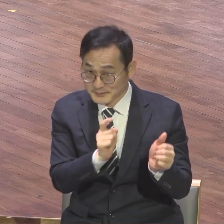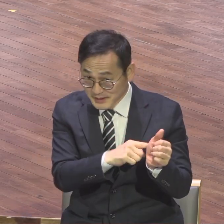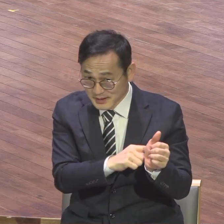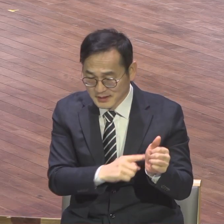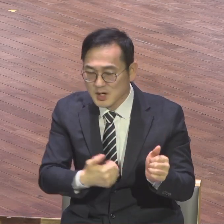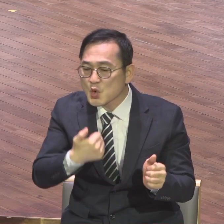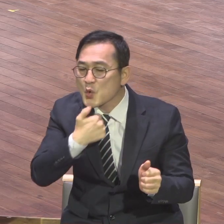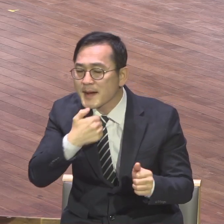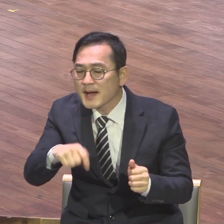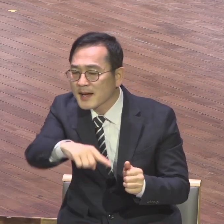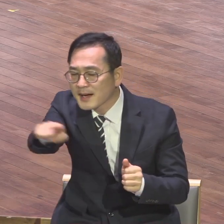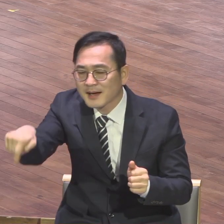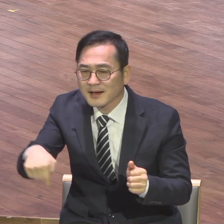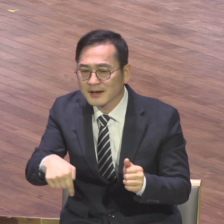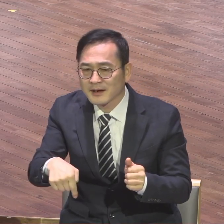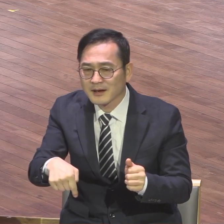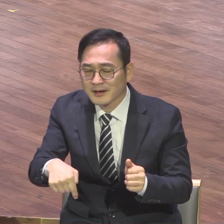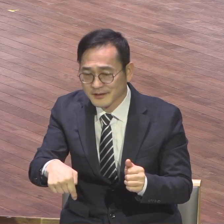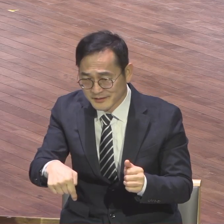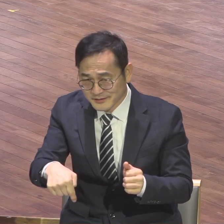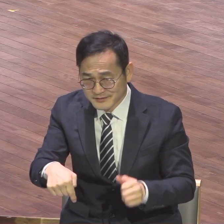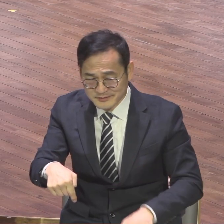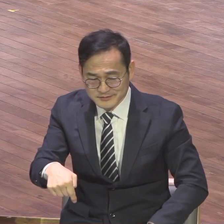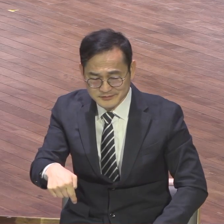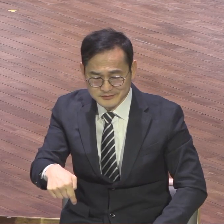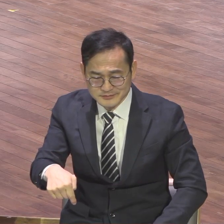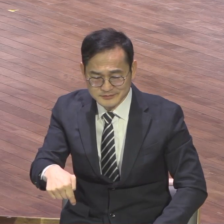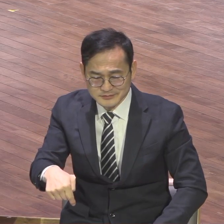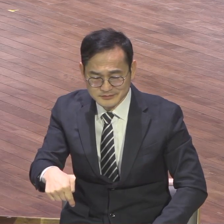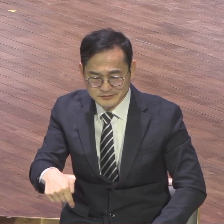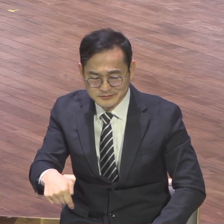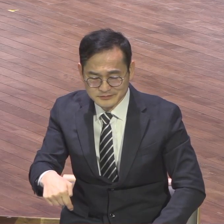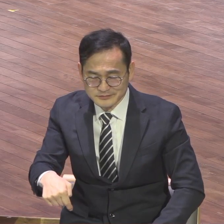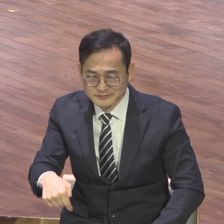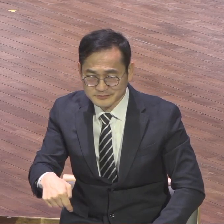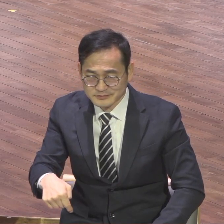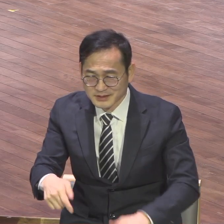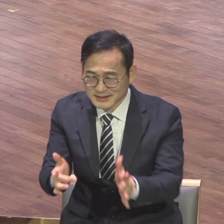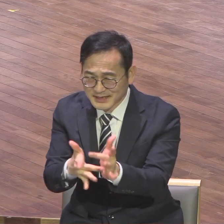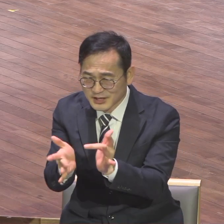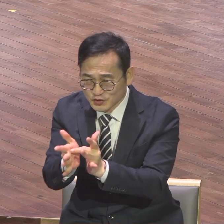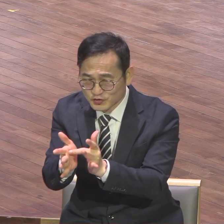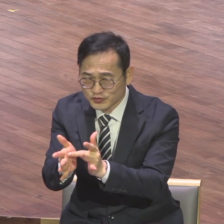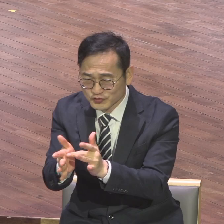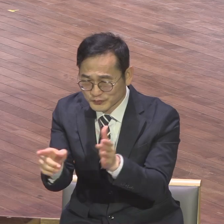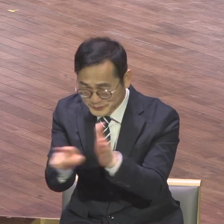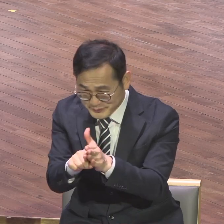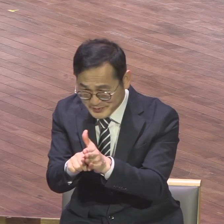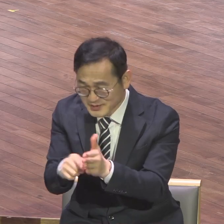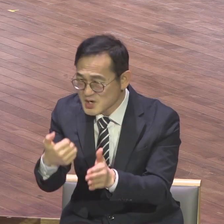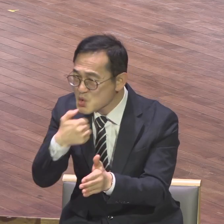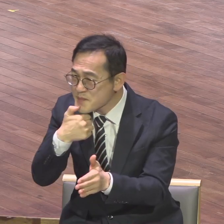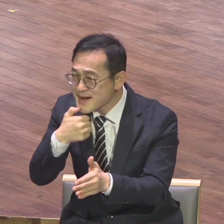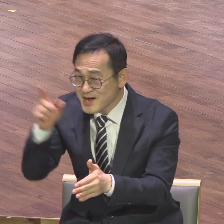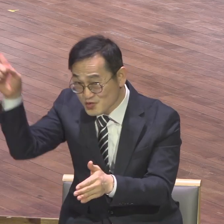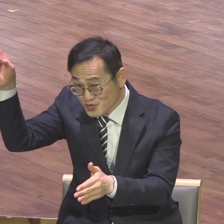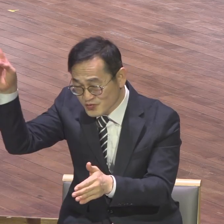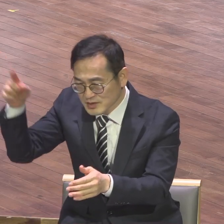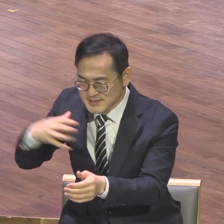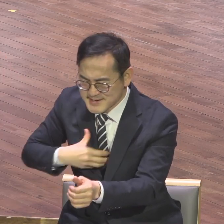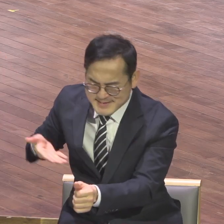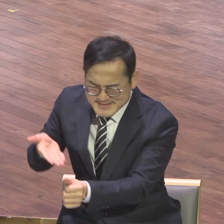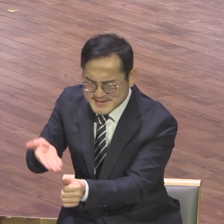성도들이 지금 예수 믿는 것 때문에, 이 신앙생활 때문에 극심한 핍박을 그렇게 받게